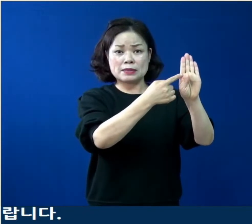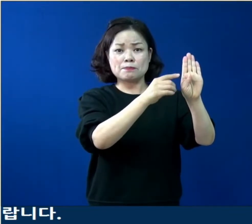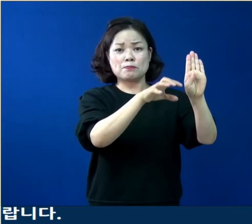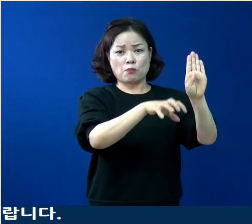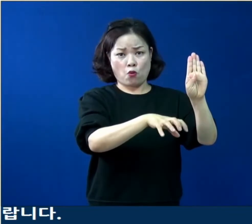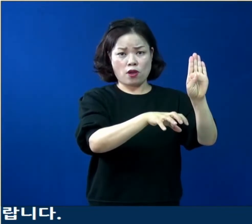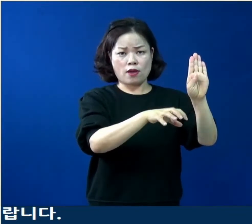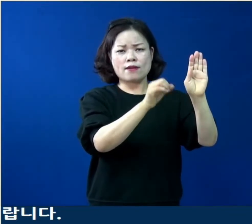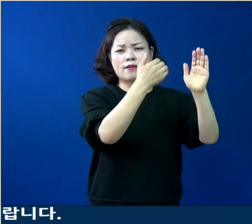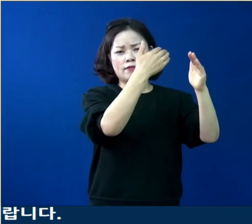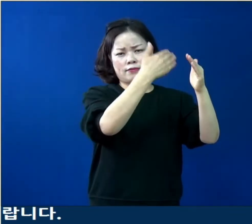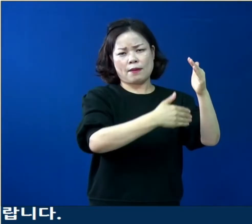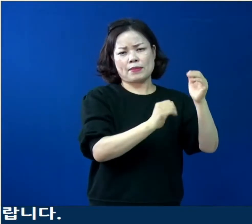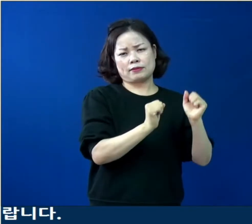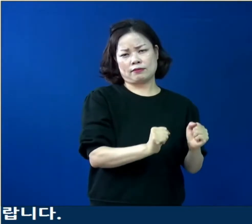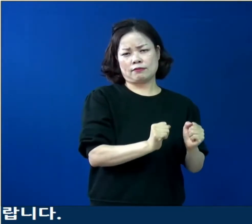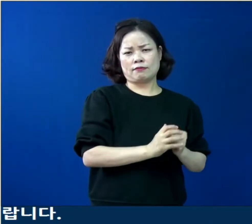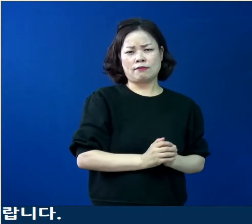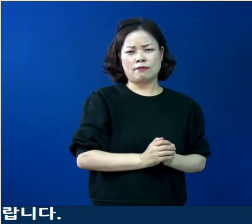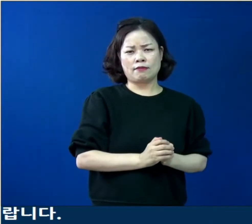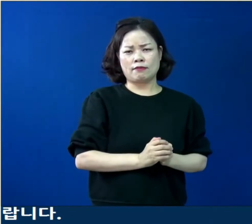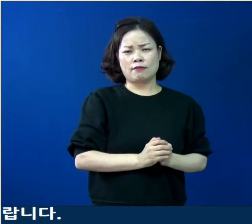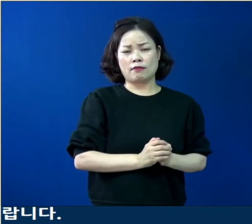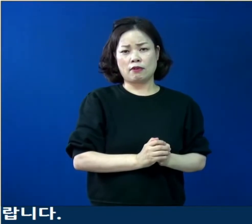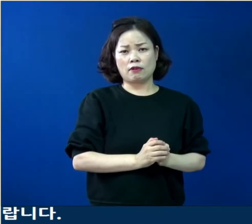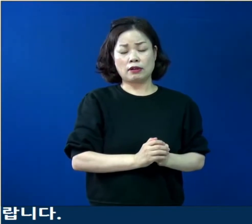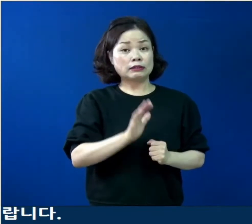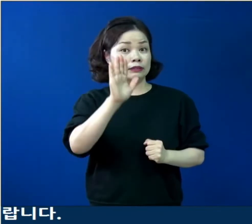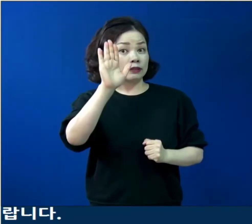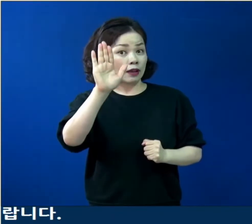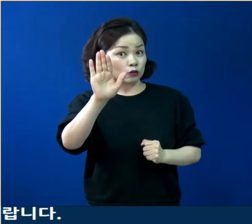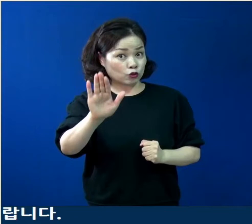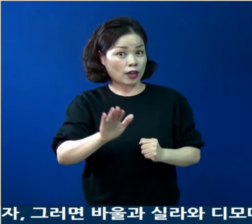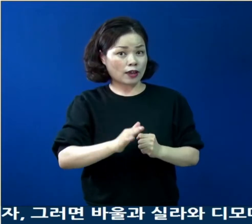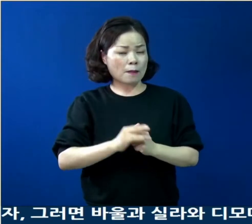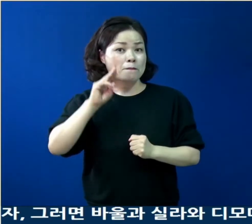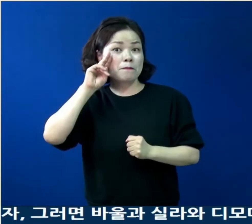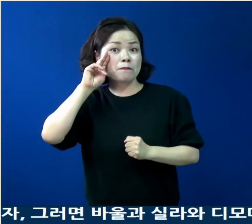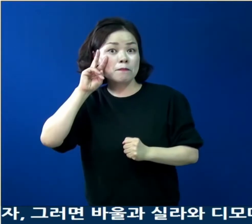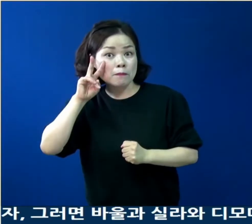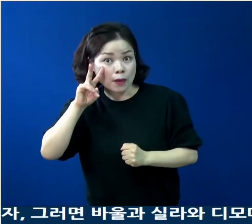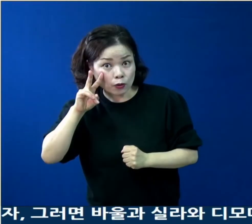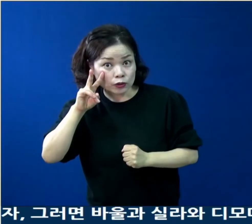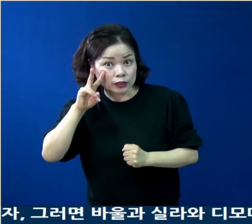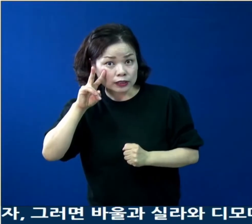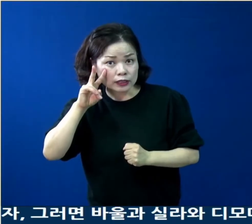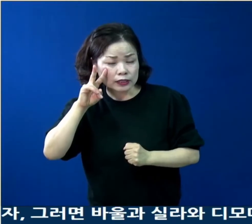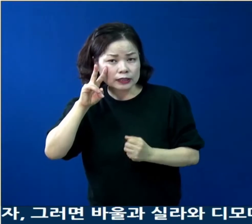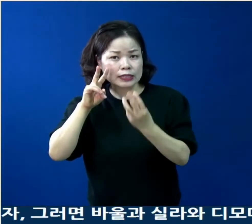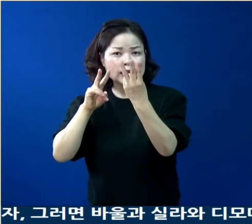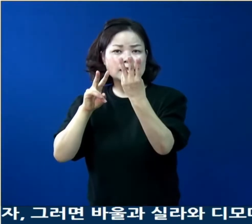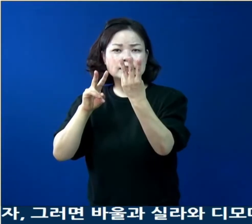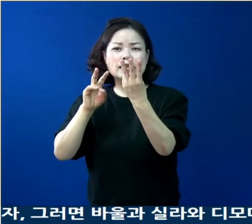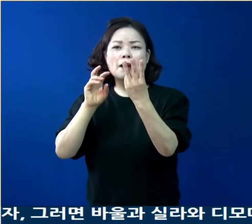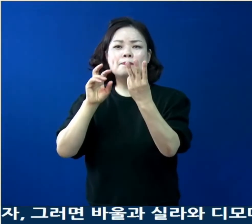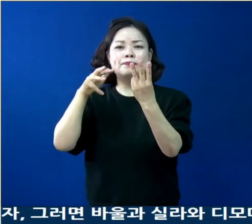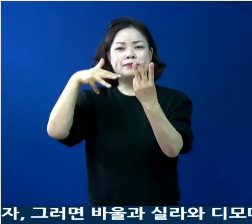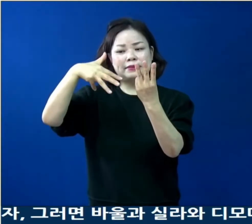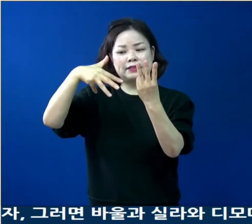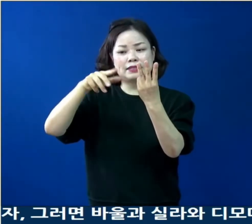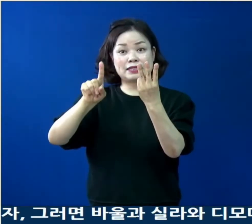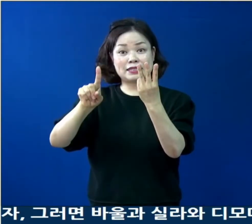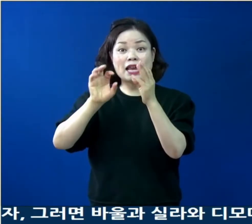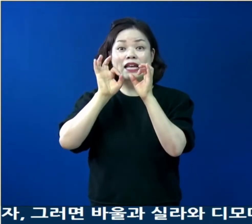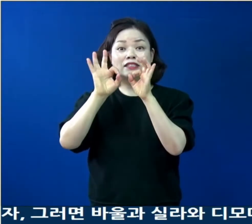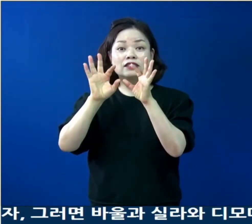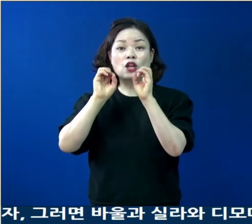있었을 가능성이 많이 있습니다. 그런데 나중에 바울이 3차 전도 여행이라는 걸 하게 됩니다. 3차